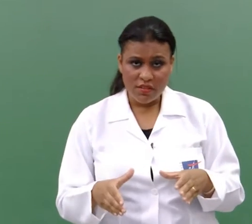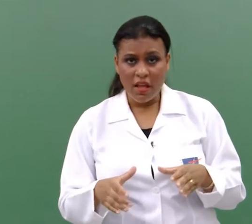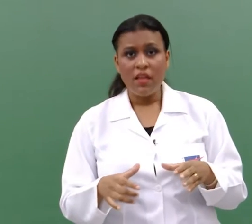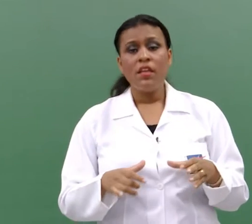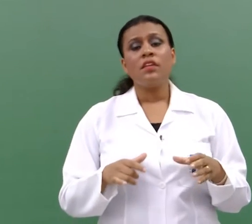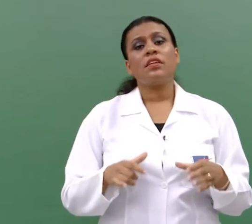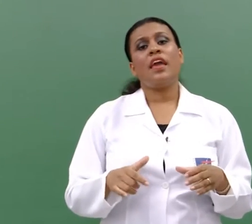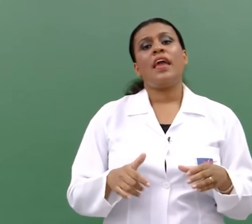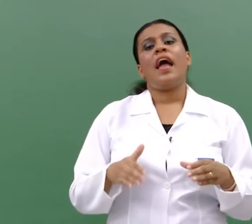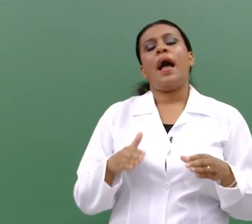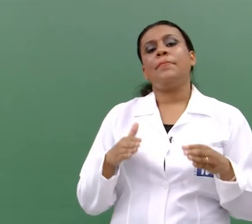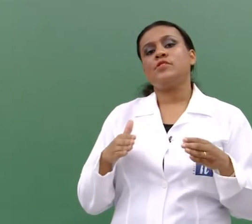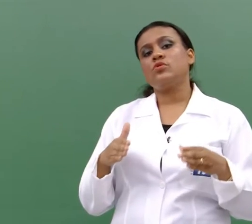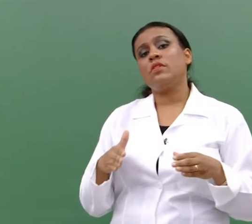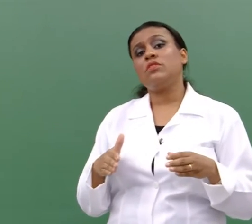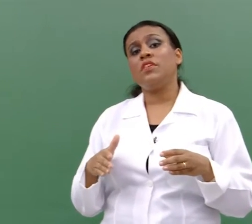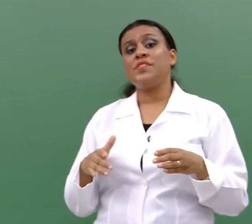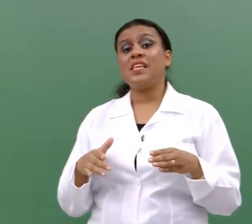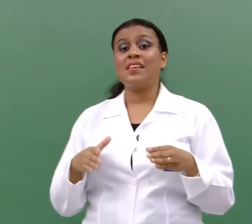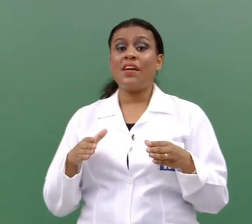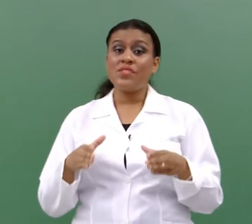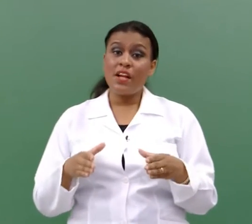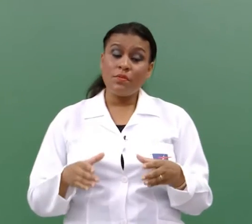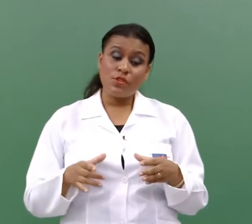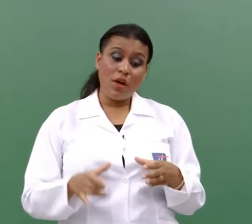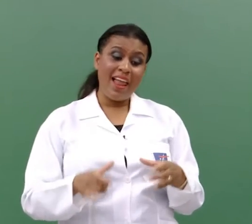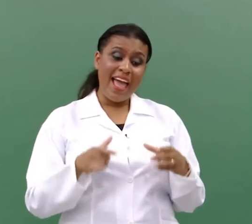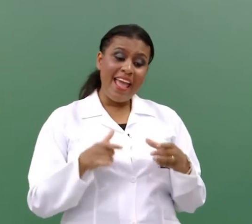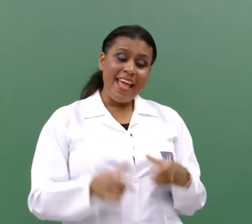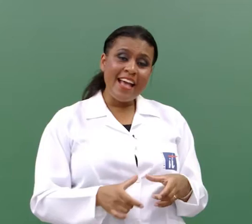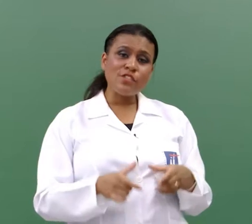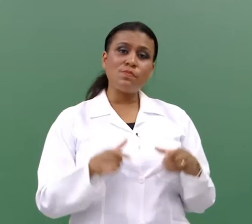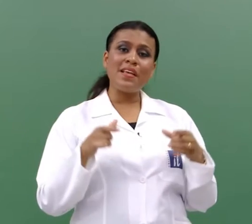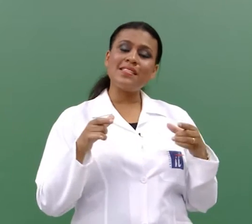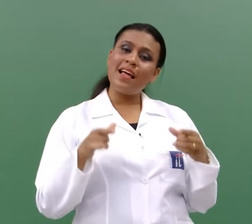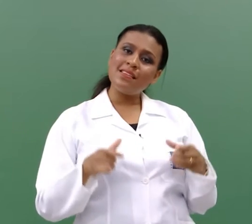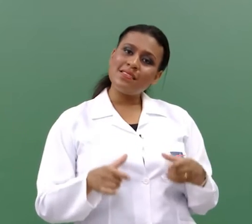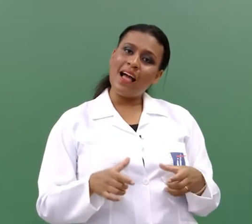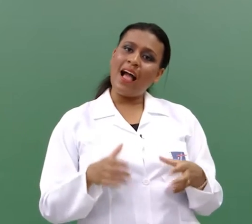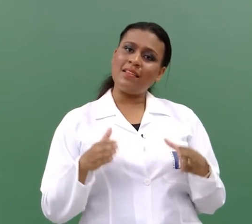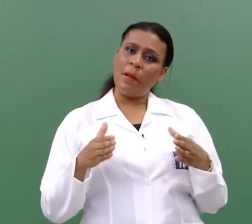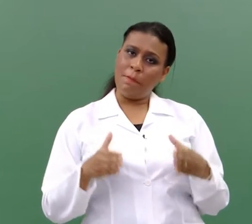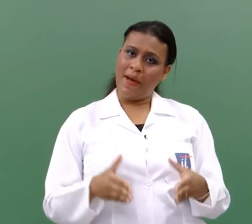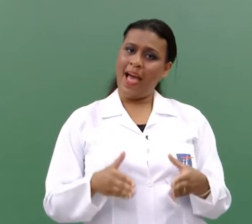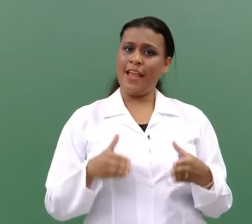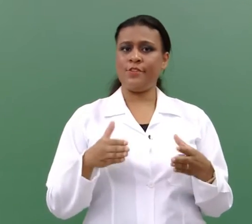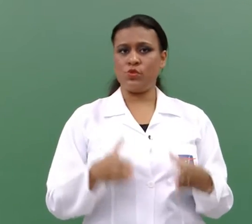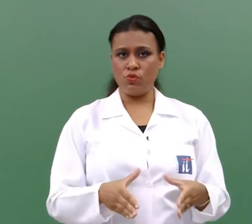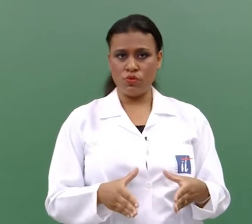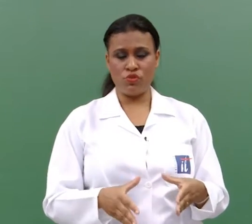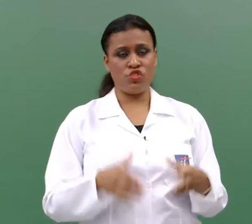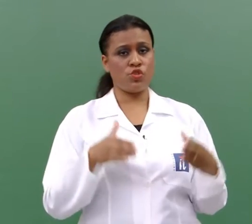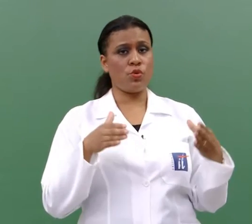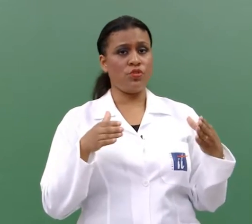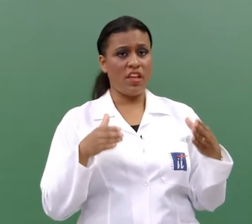acredita que a pessoa com deficiência deve estar numa escola especializada para surdos. Discutem